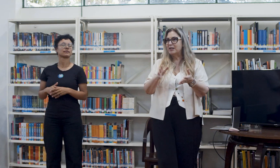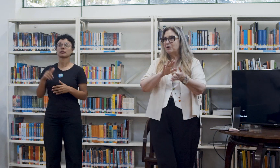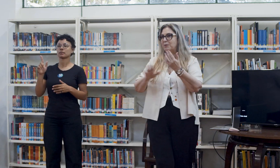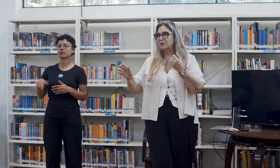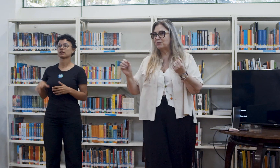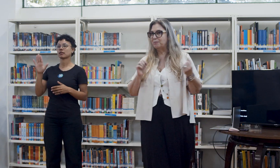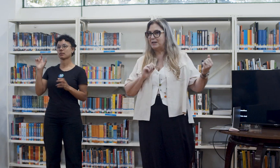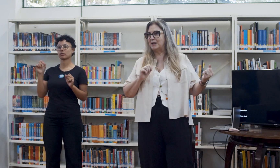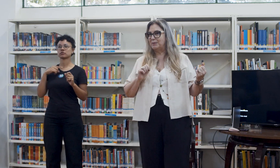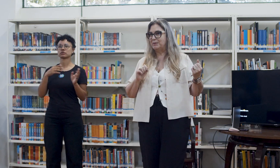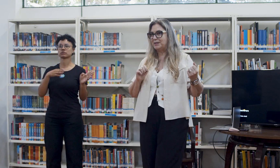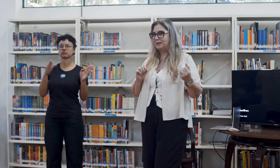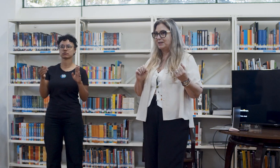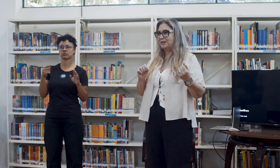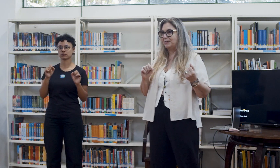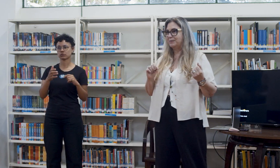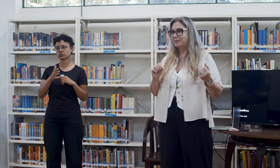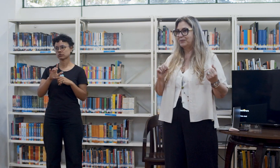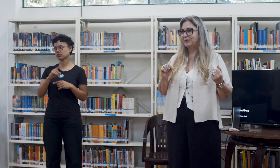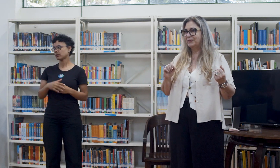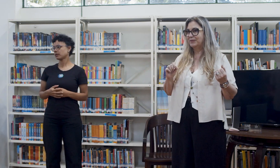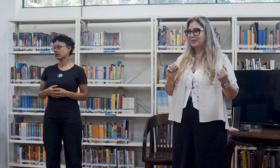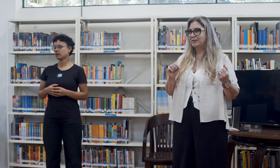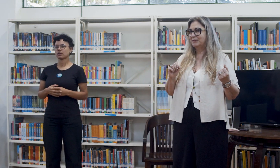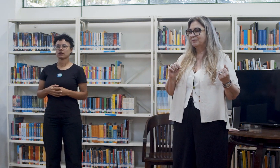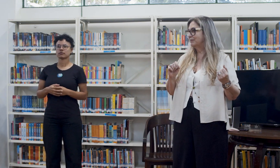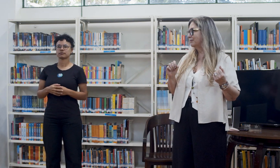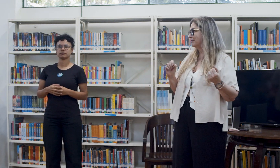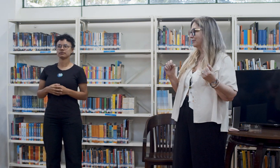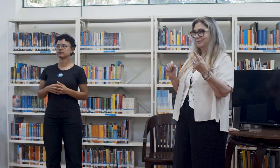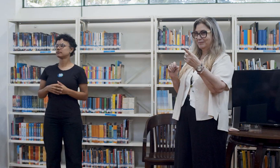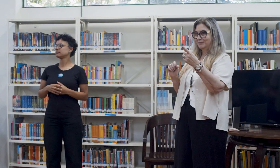Mais alguém ou eu posso passar para a apresentação?